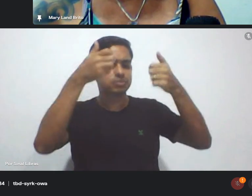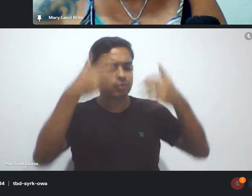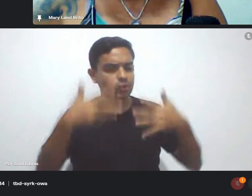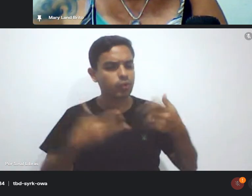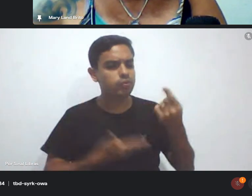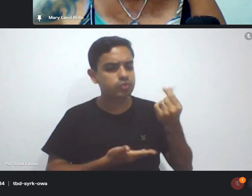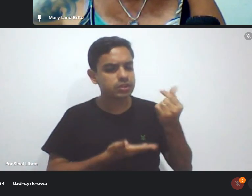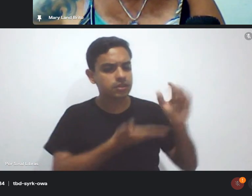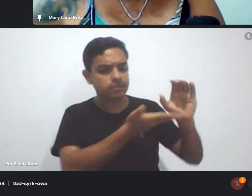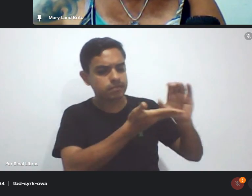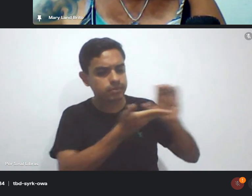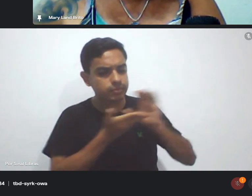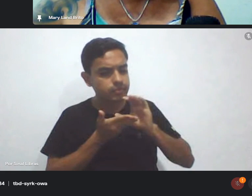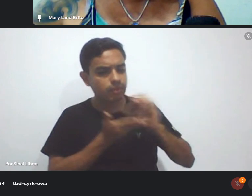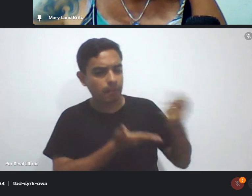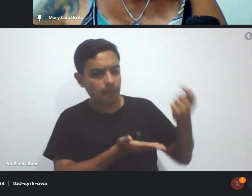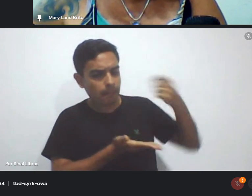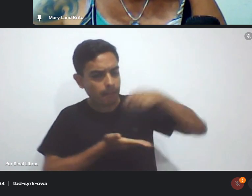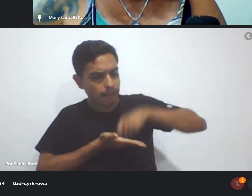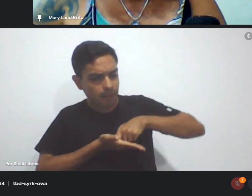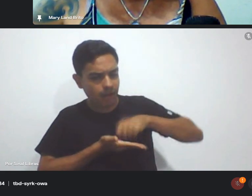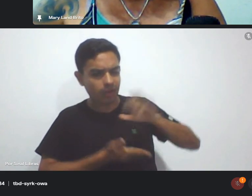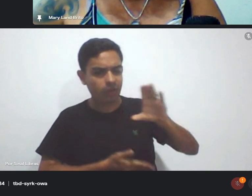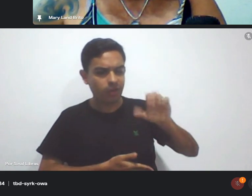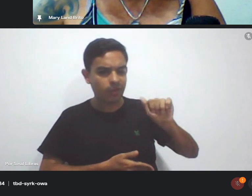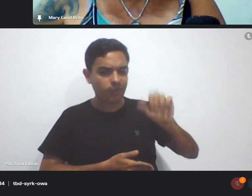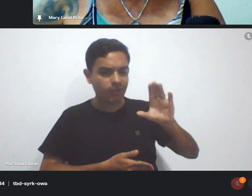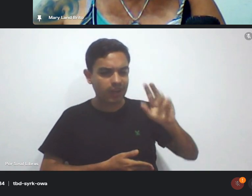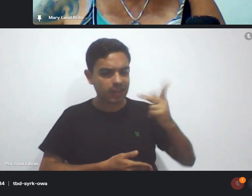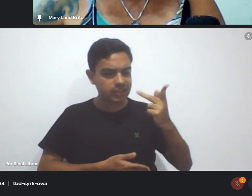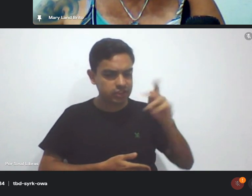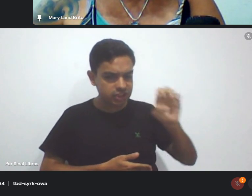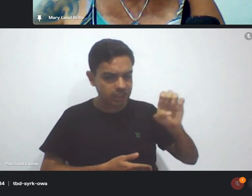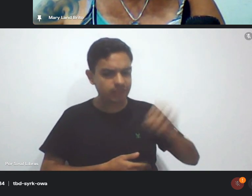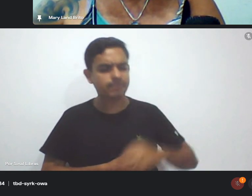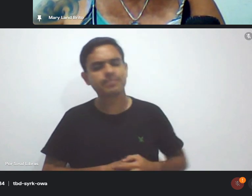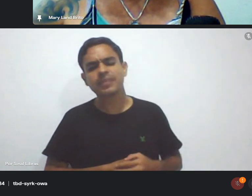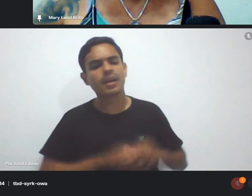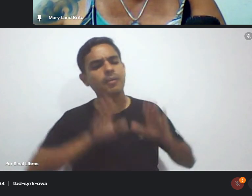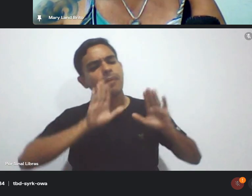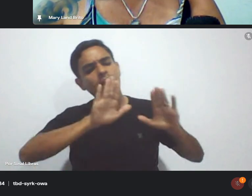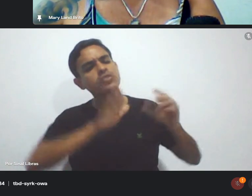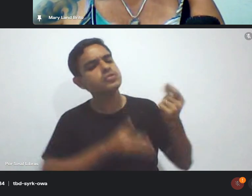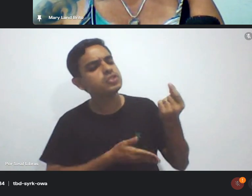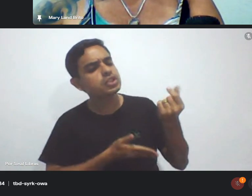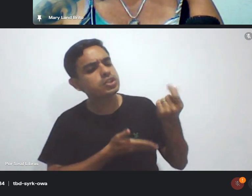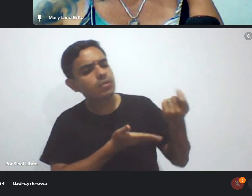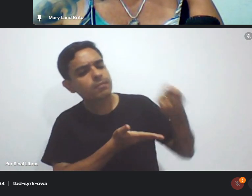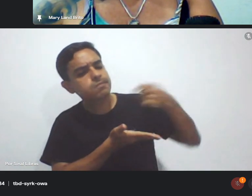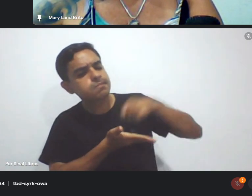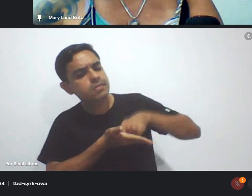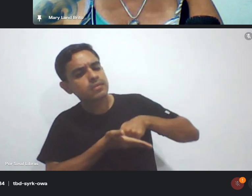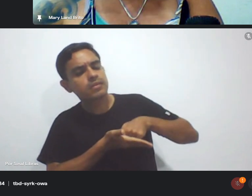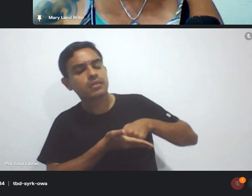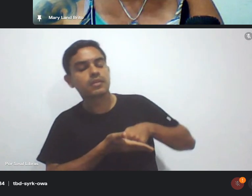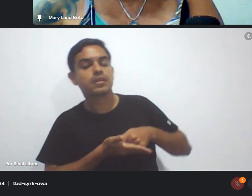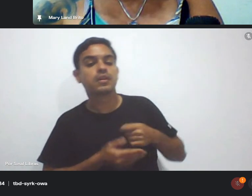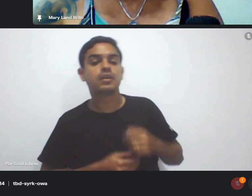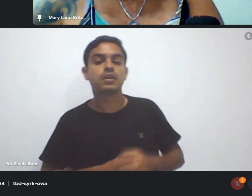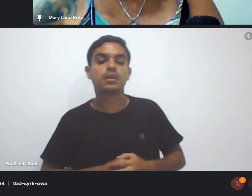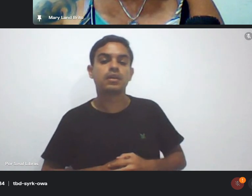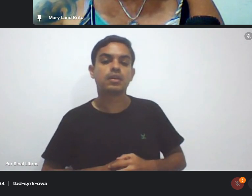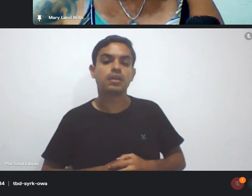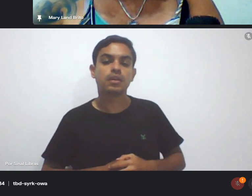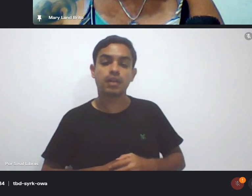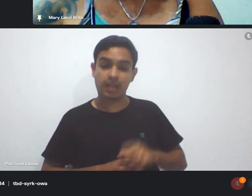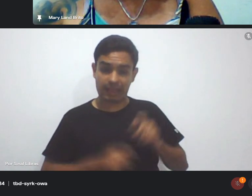tudo, e esses cachê, ele vai sair para você